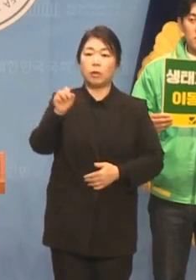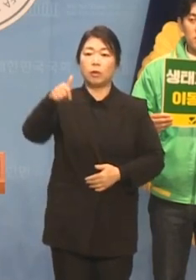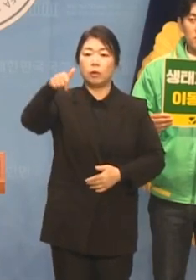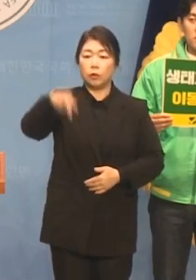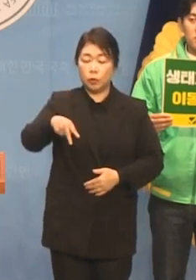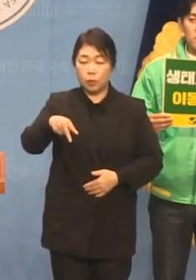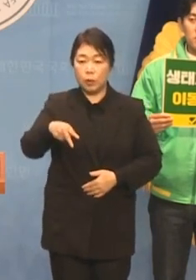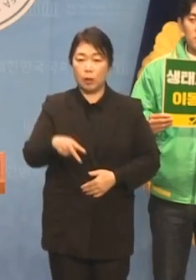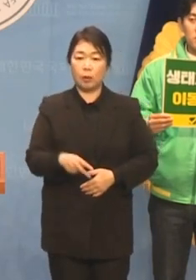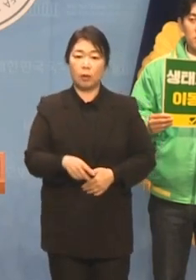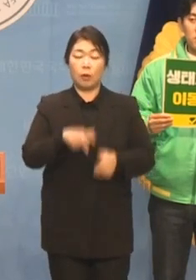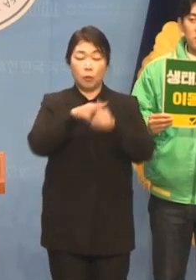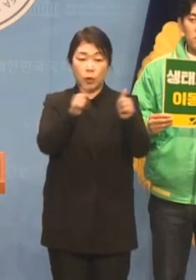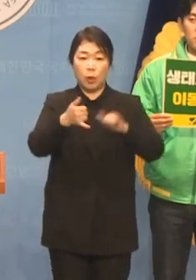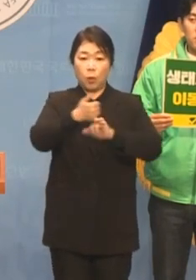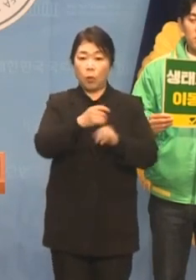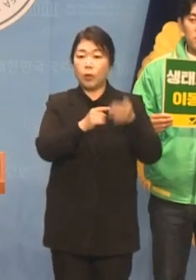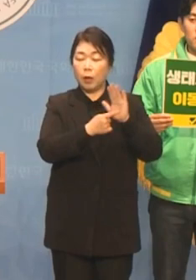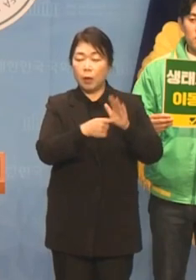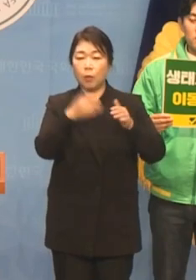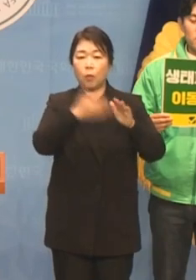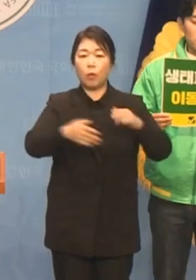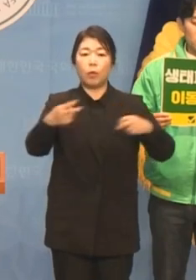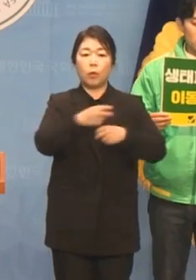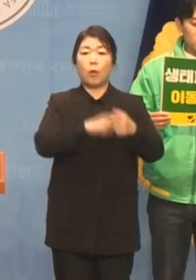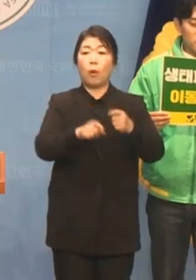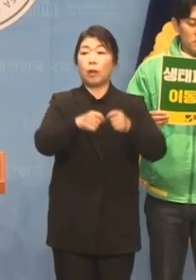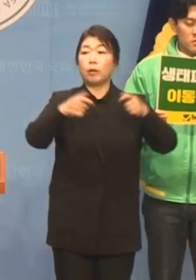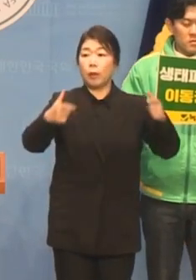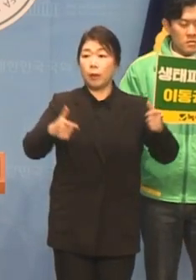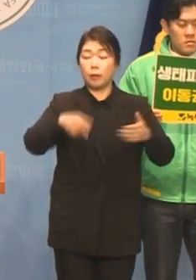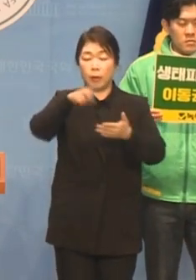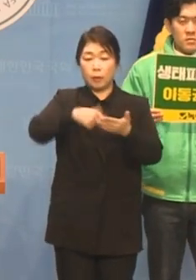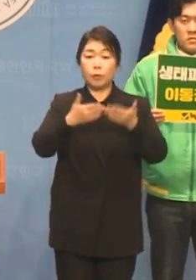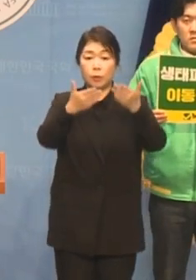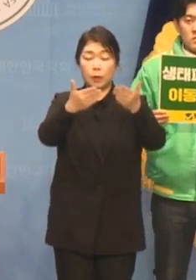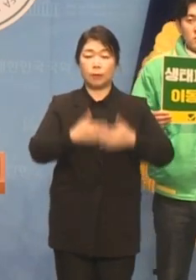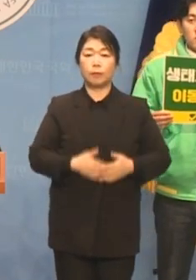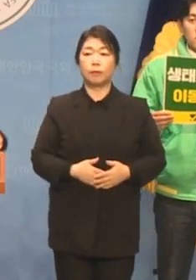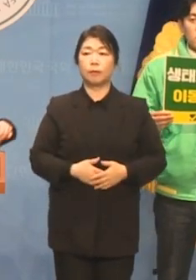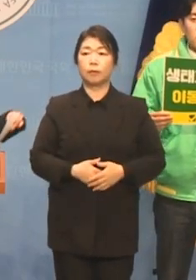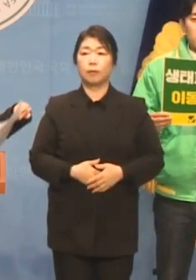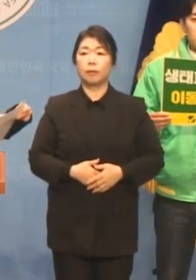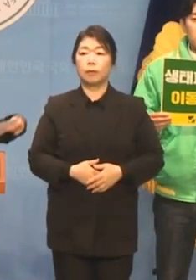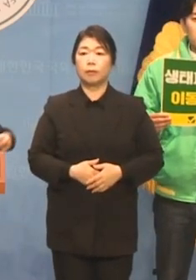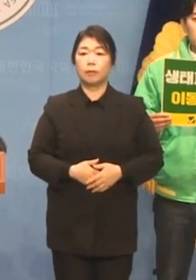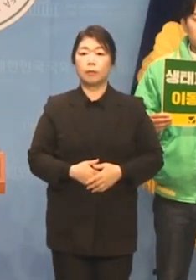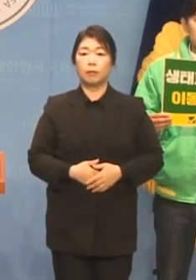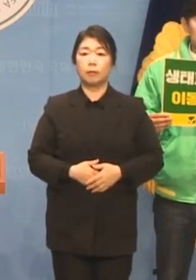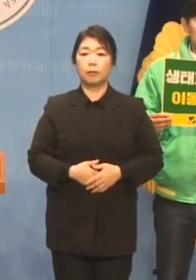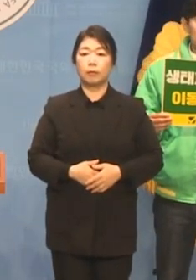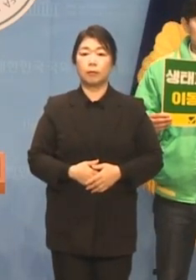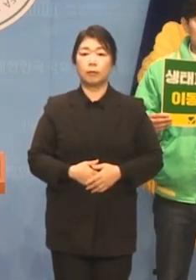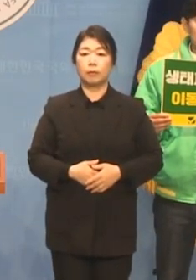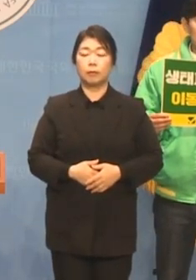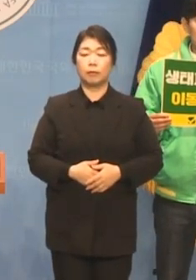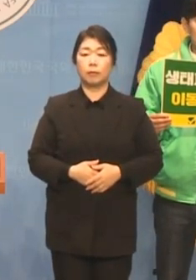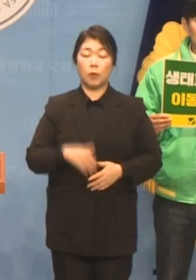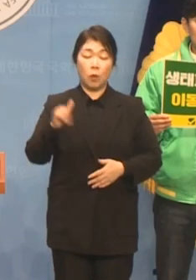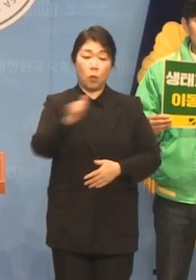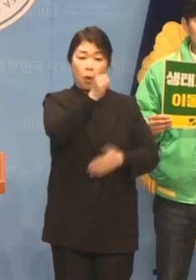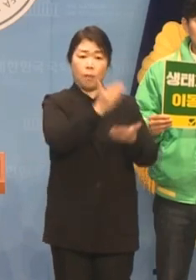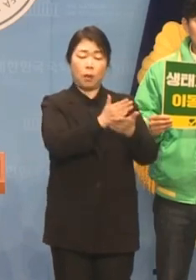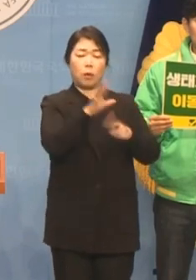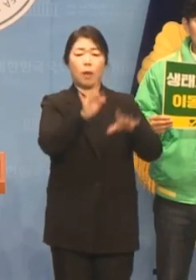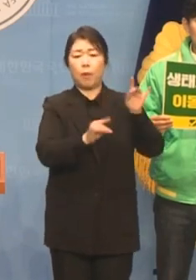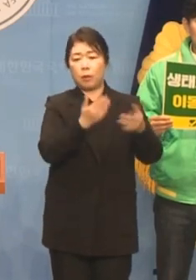후보 핵심공약인 공공교통 확대 부분을 낭독하는 것으로 기자회견을 마치도록 하겠습니다 공항 말고